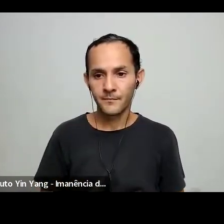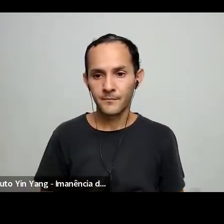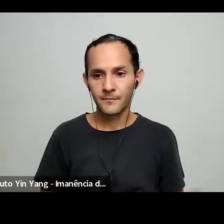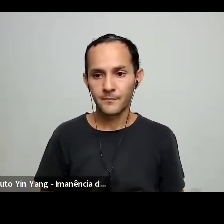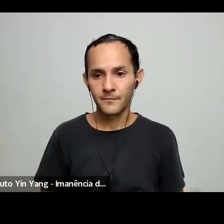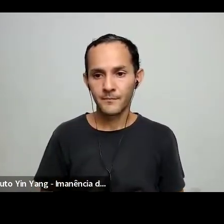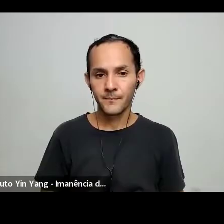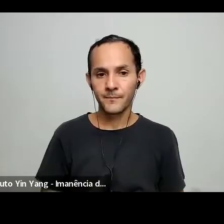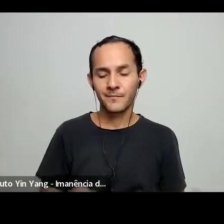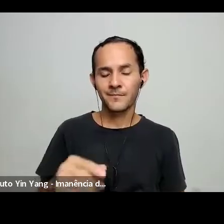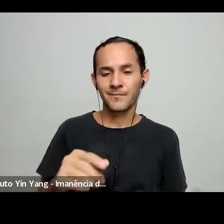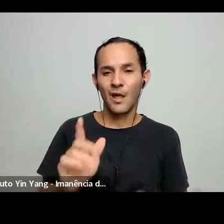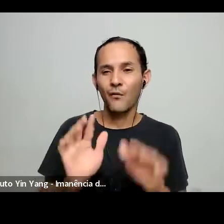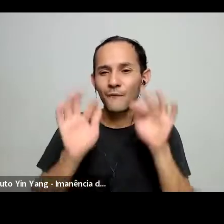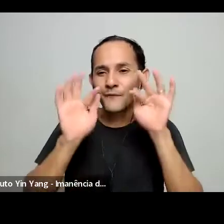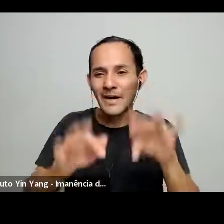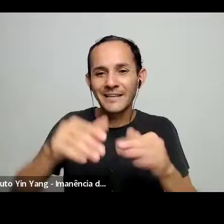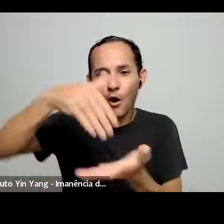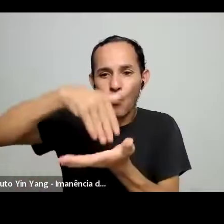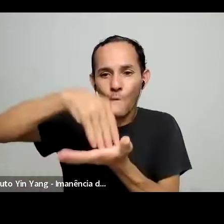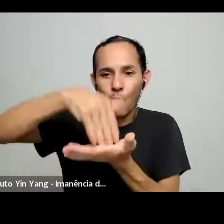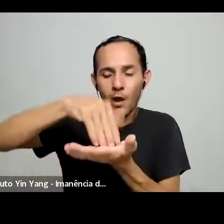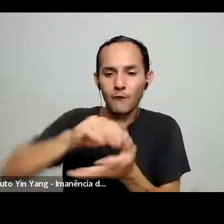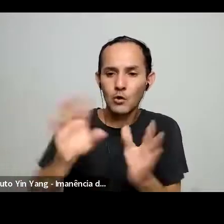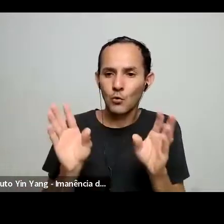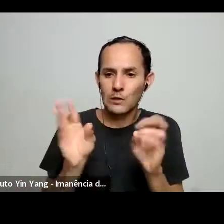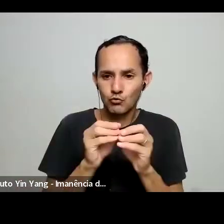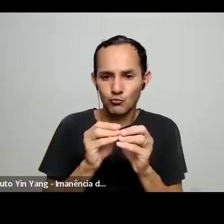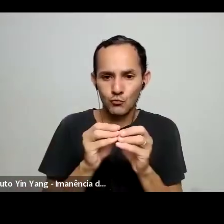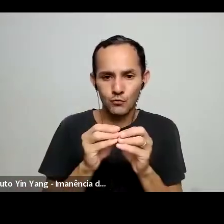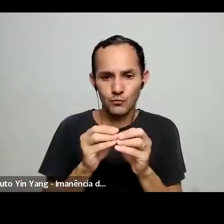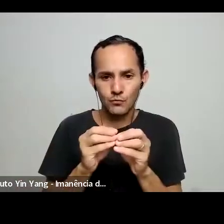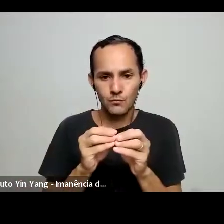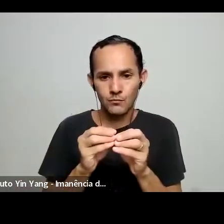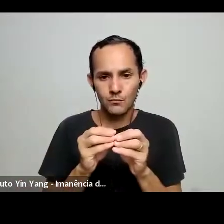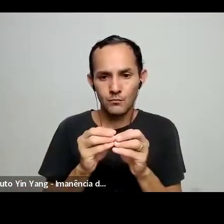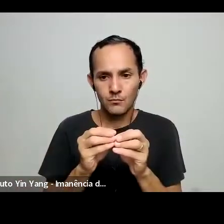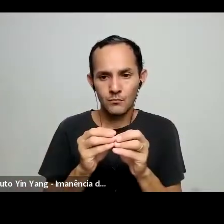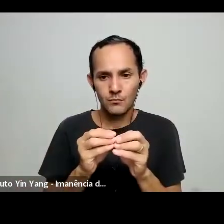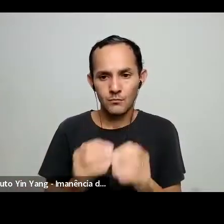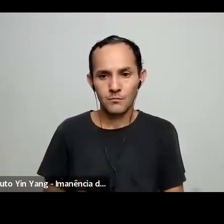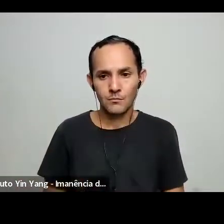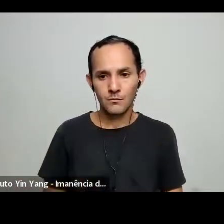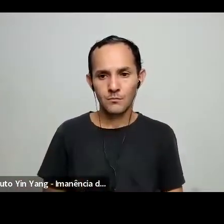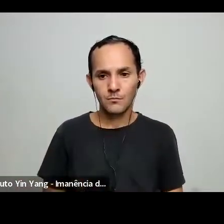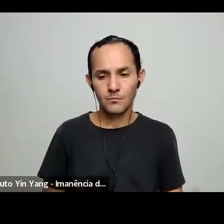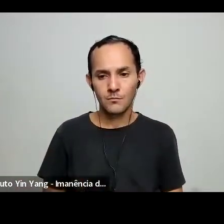eu acabei fazendo um resumo assim, ó. Vou